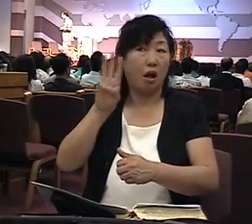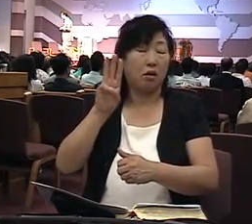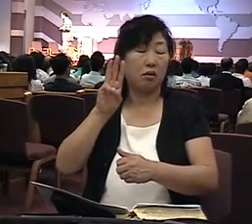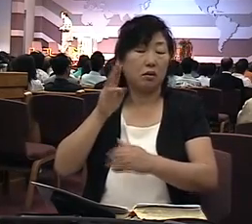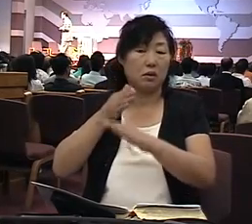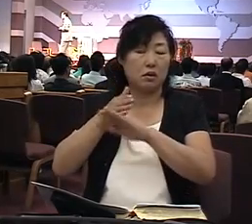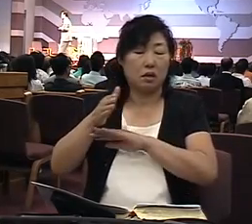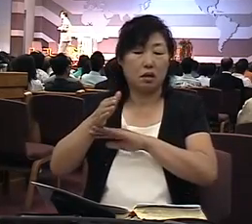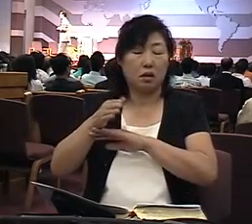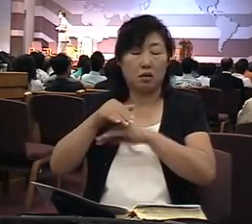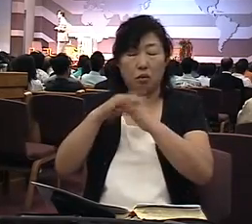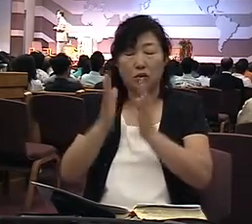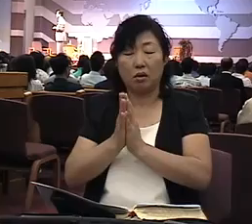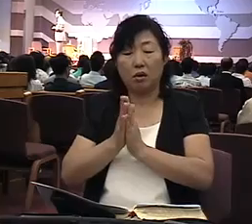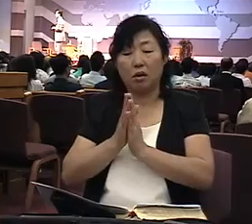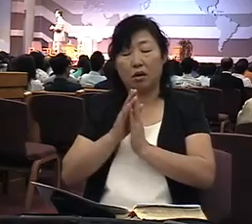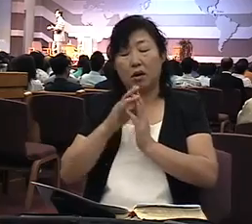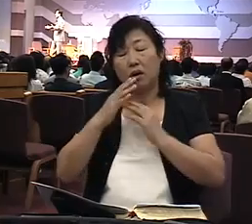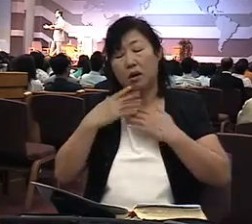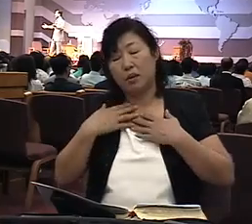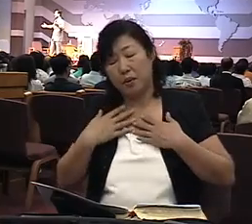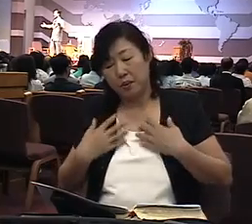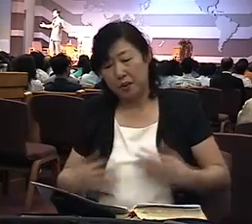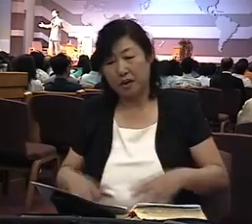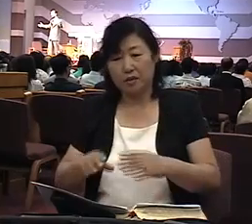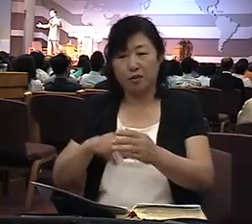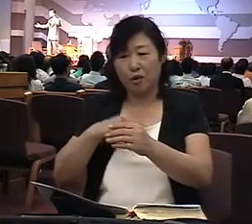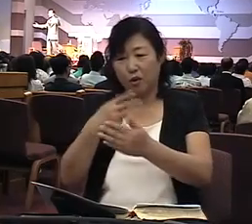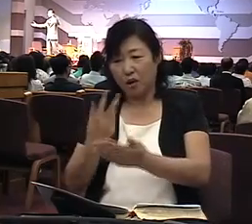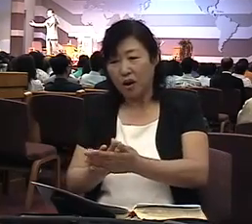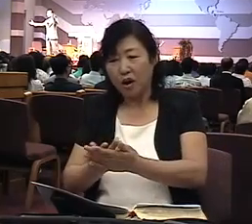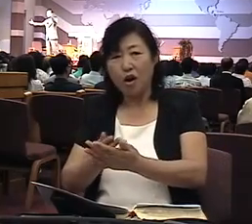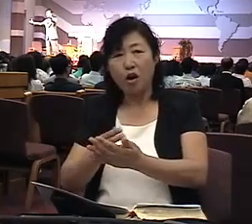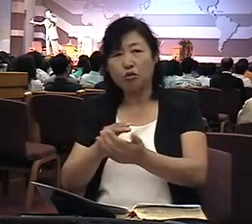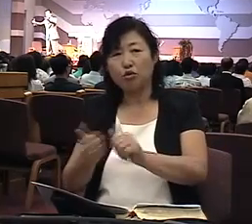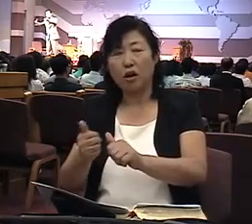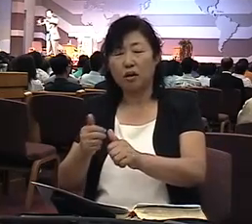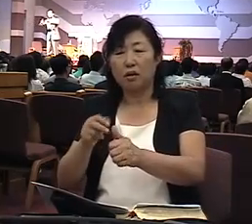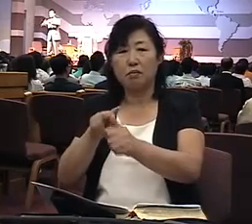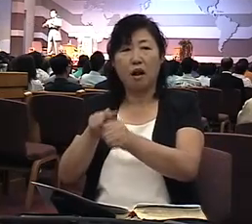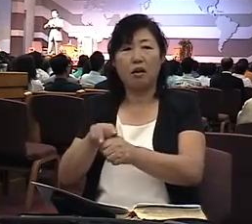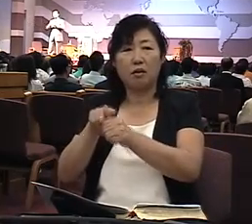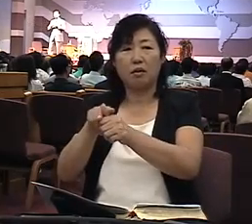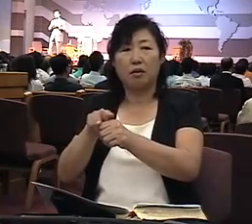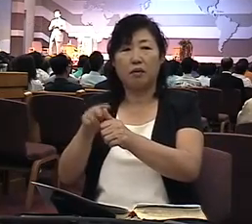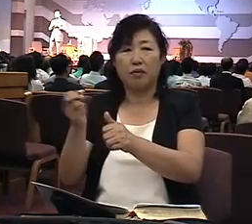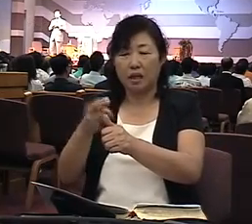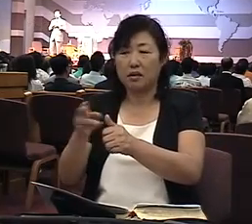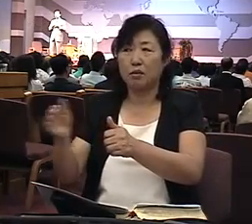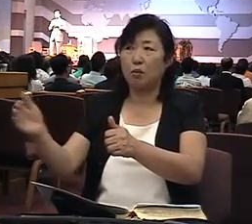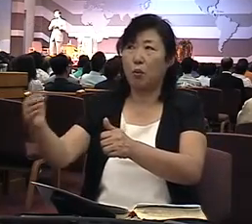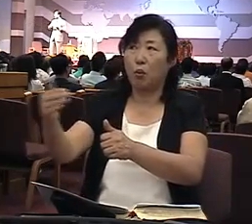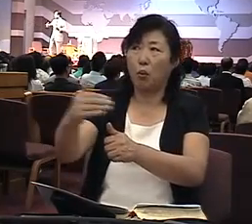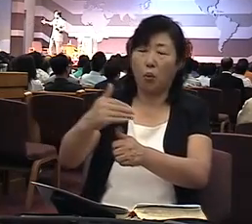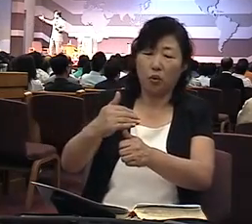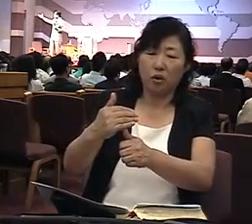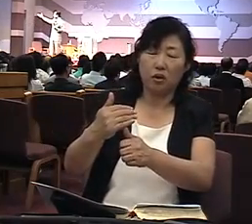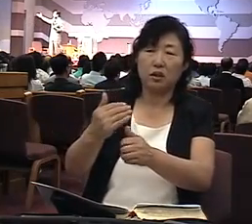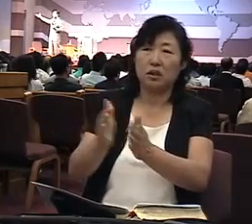다 쓰러져 죽어가고 있는 말들을 그 트레이너들이 다시 모으기 시작합니다. 모아서 물이 있는